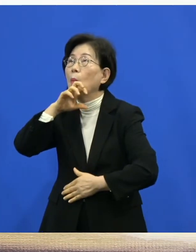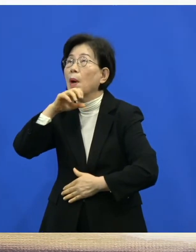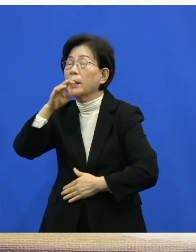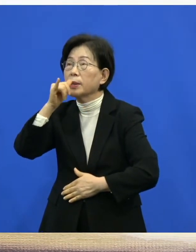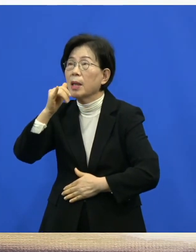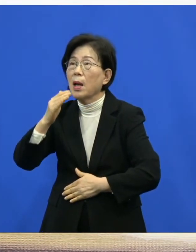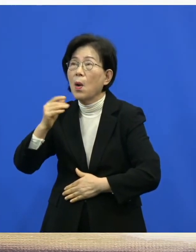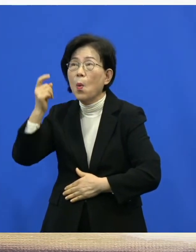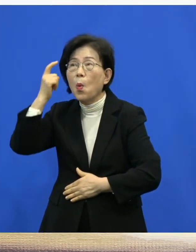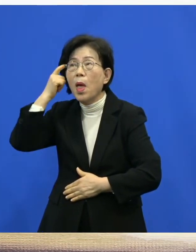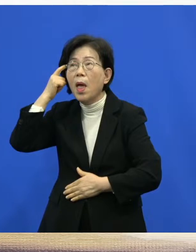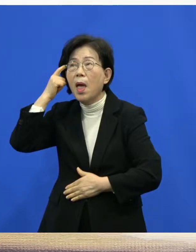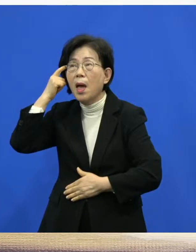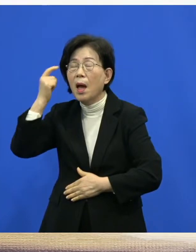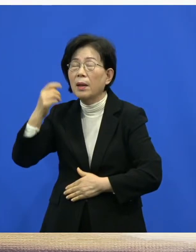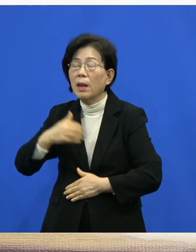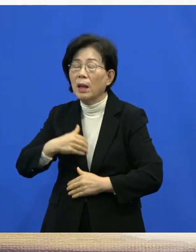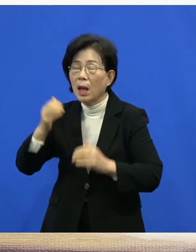나에게 왜 이런 시련을 주시는가?